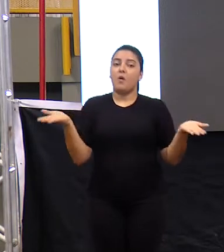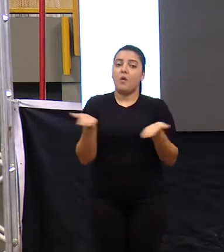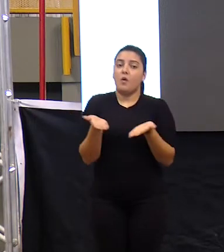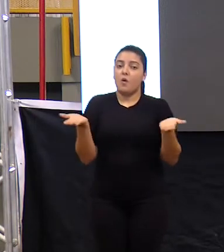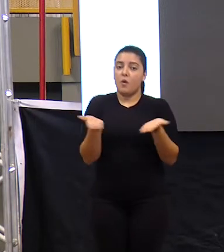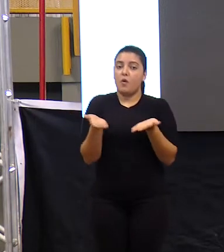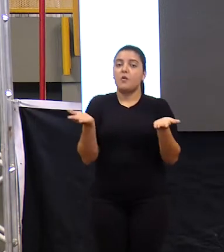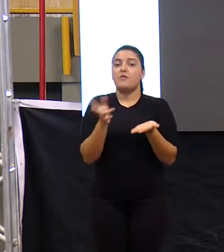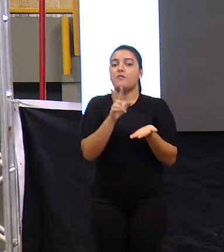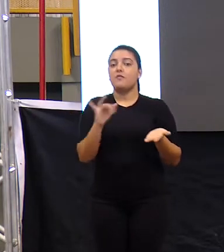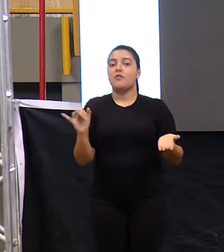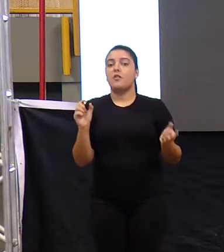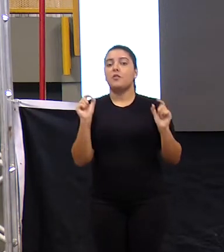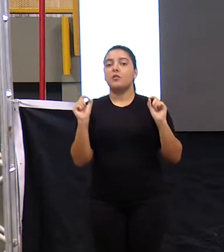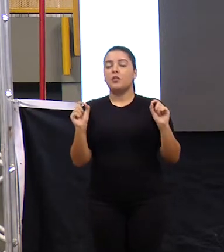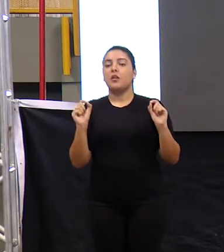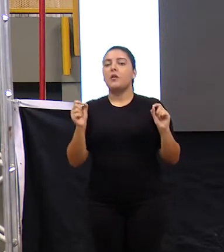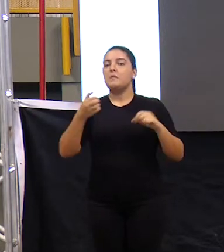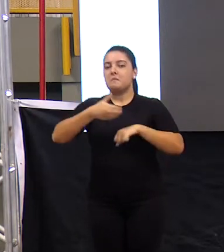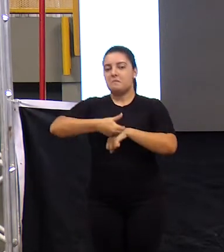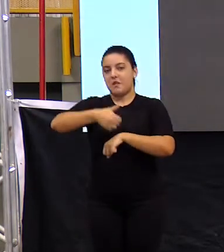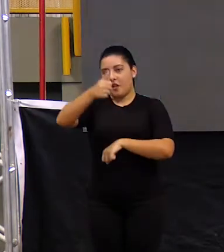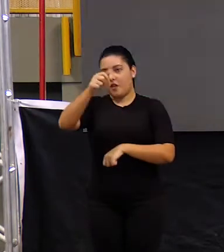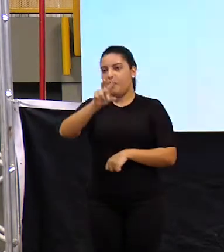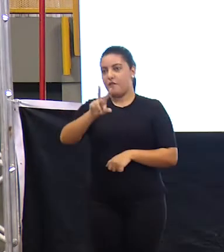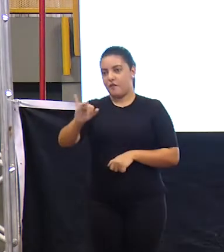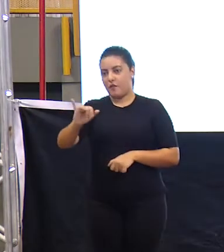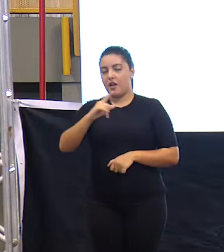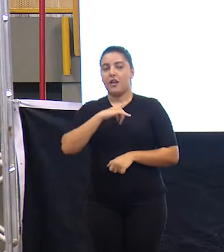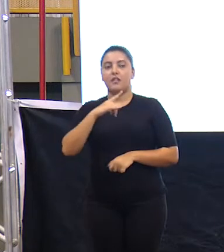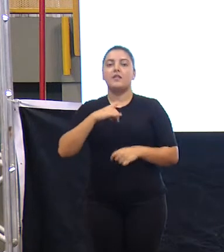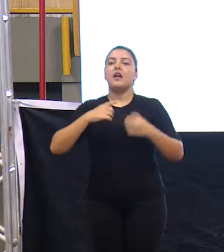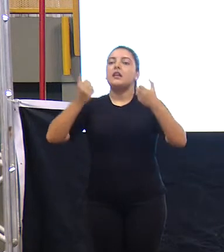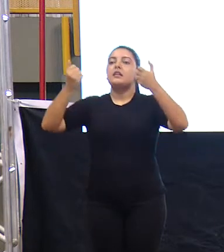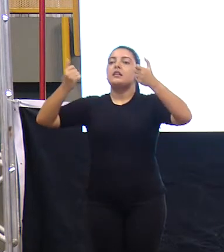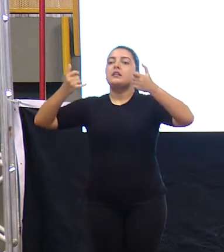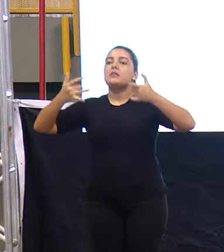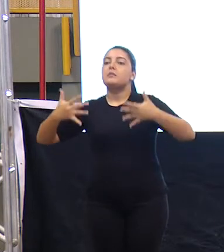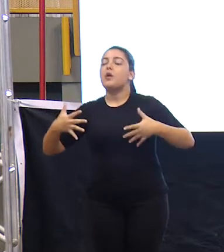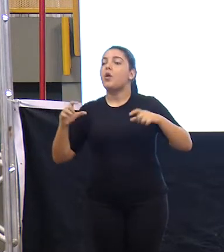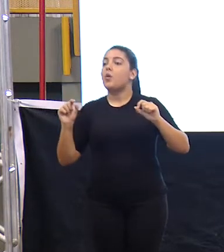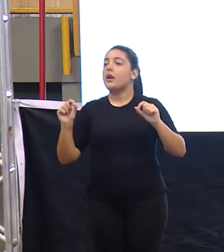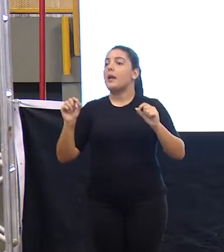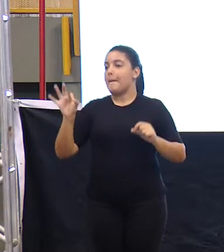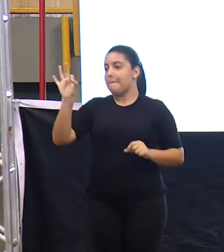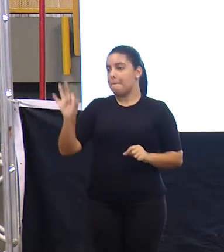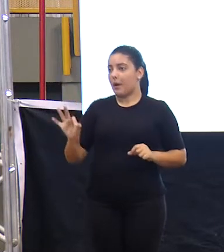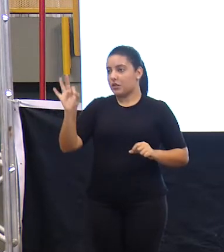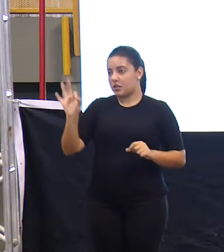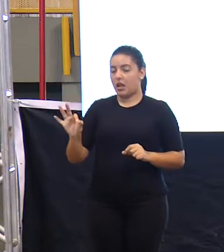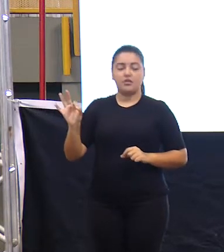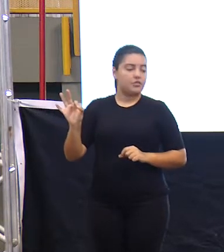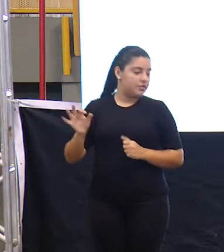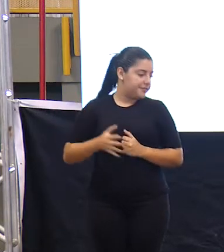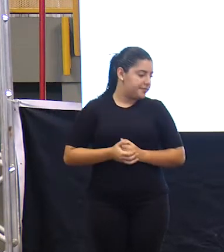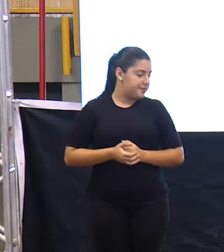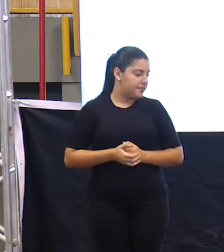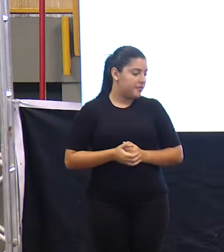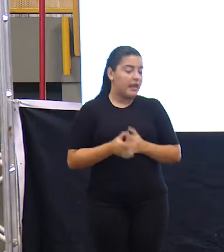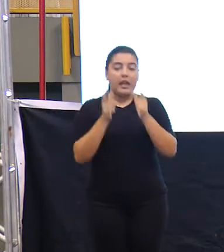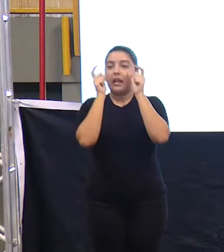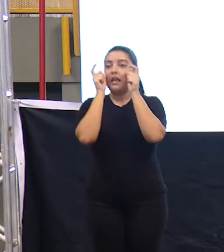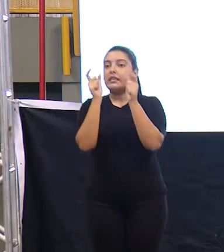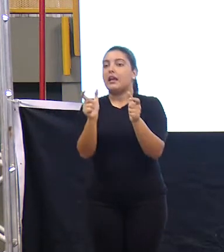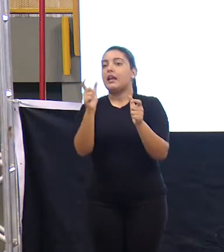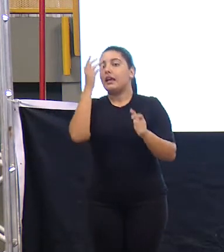vai sair ainda melhor. Nós vamos falar de porcentagem, mas é interessante a